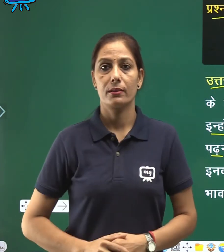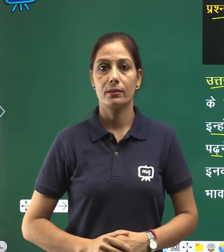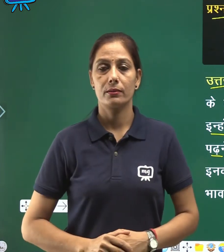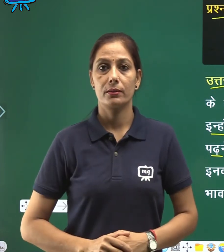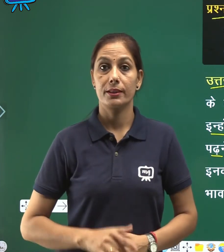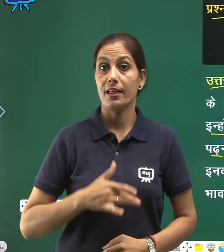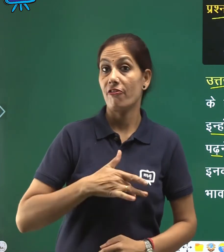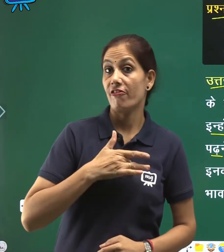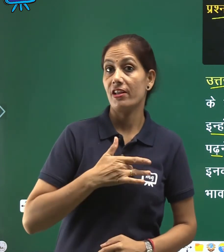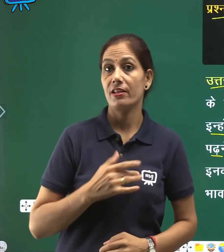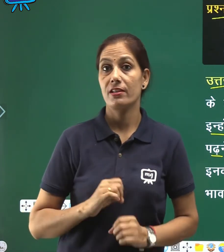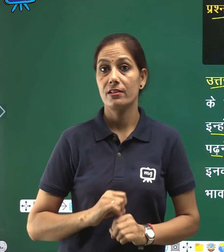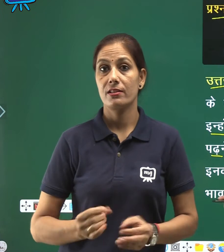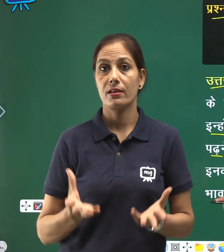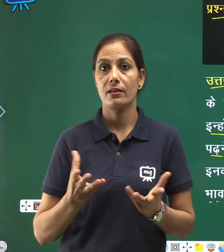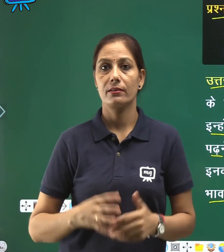भावना जगाई।